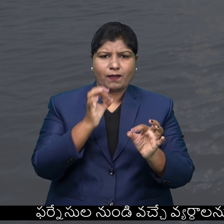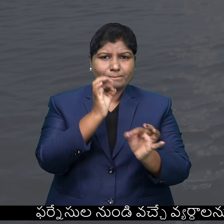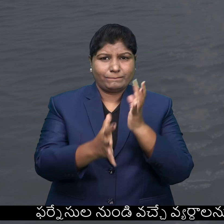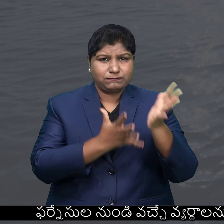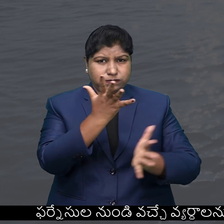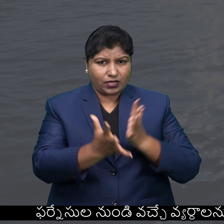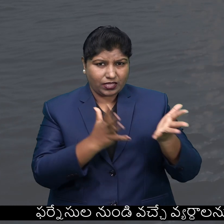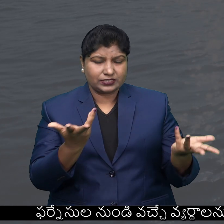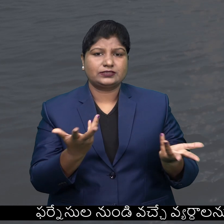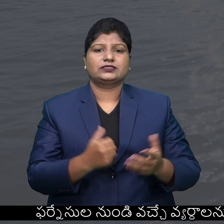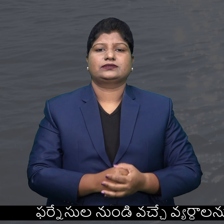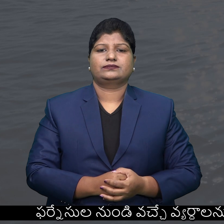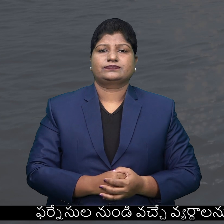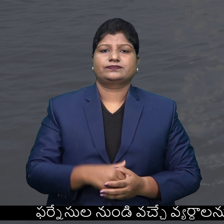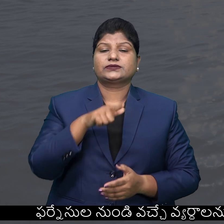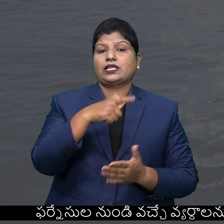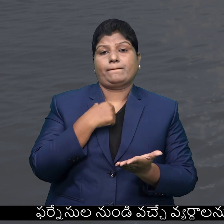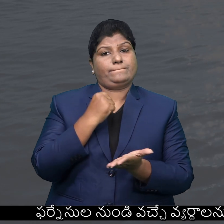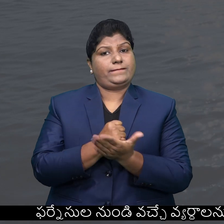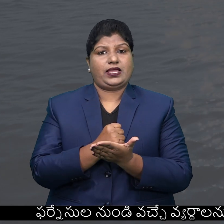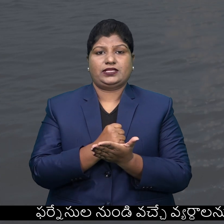తప్పనిసరిగా గది ఉష్ణోగ్రతకు చల్లబరచాలి